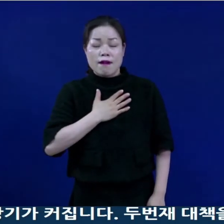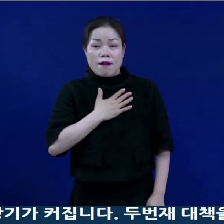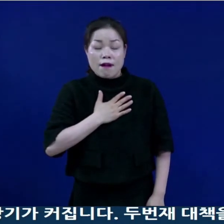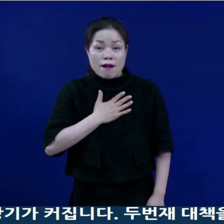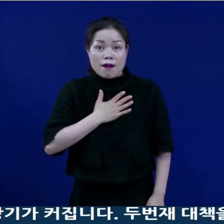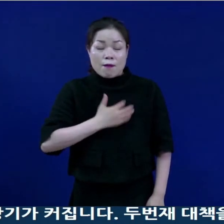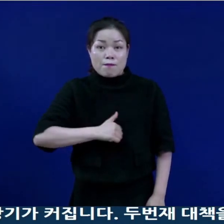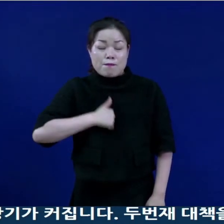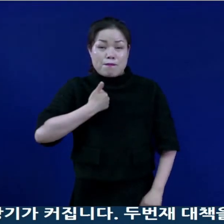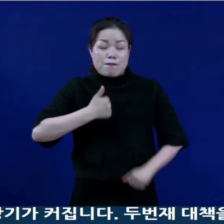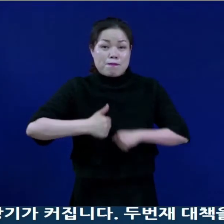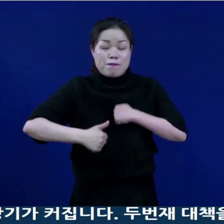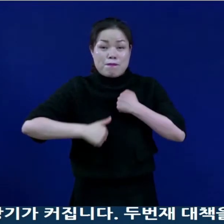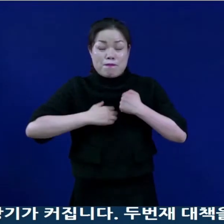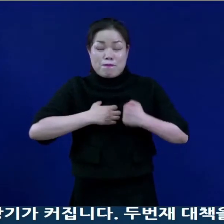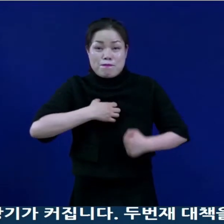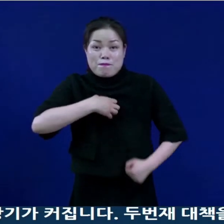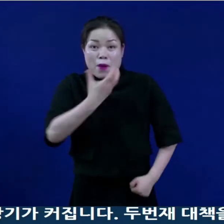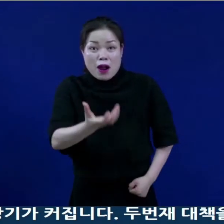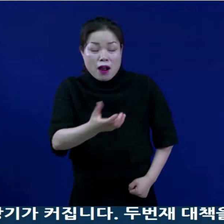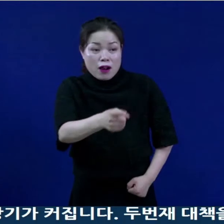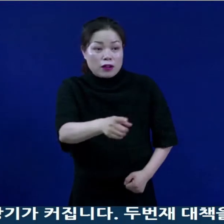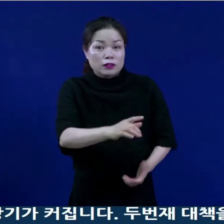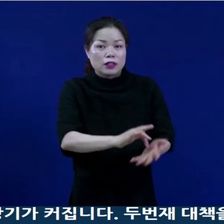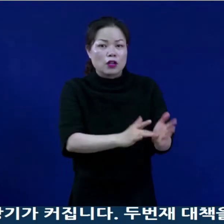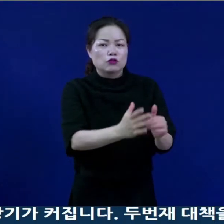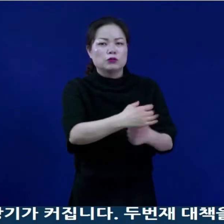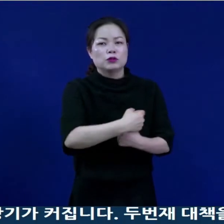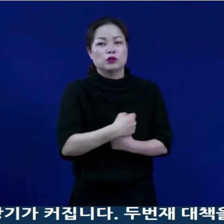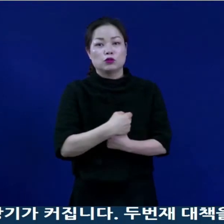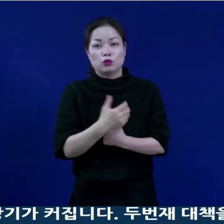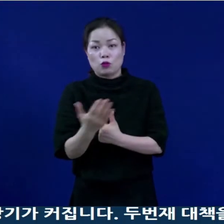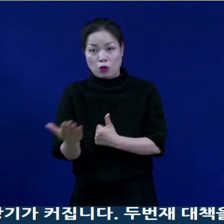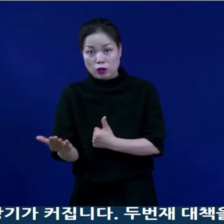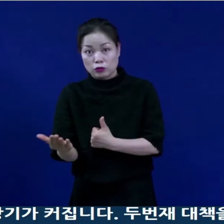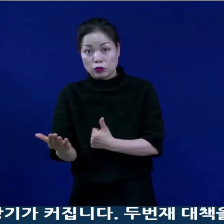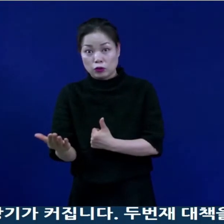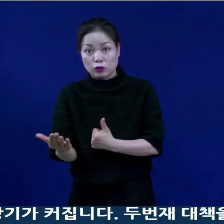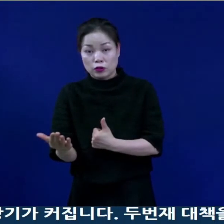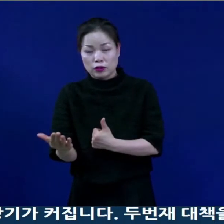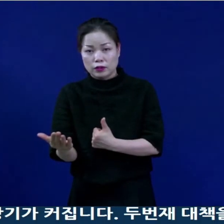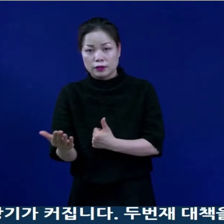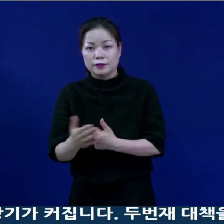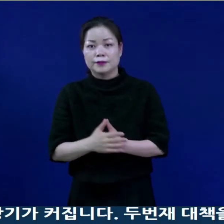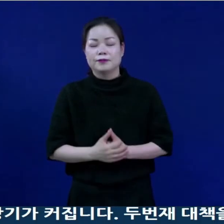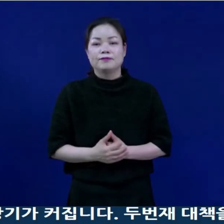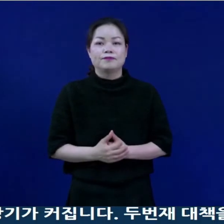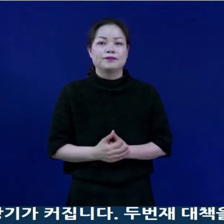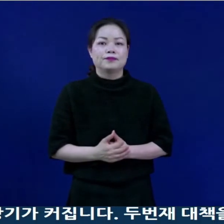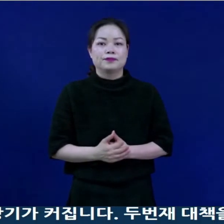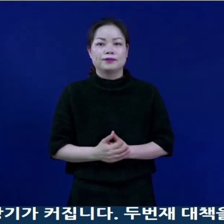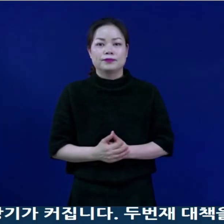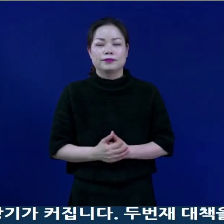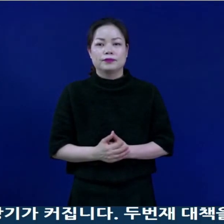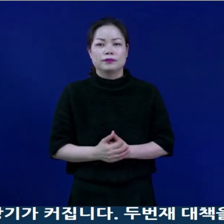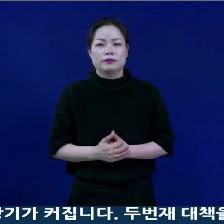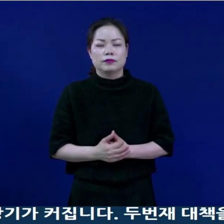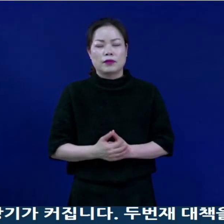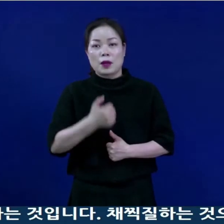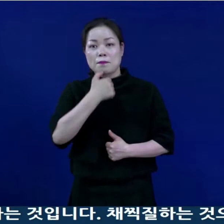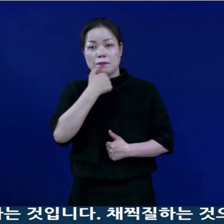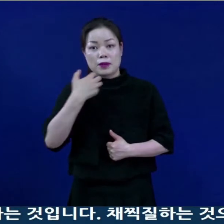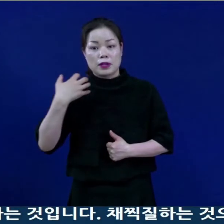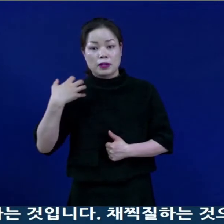분노를 무마시켜서 예수님을 놓아주려고 했던 것이었습니다. 그렇게 여러분,